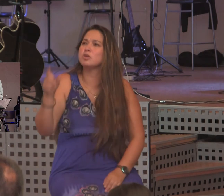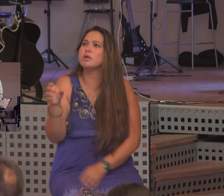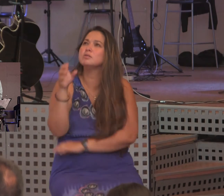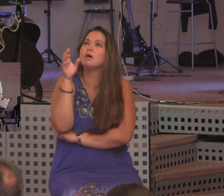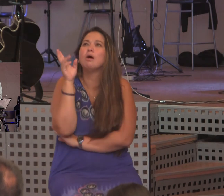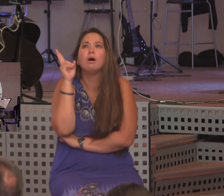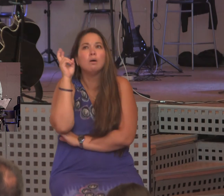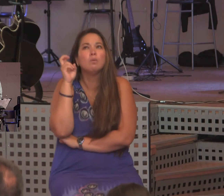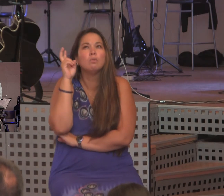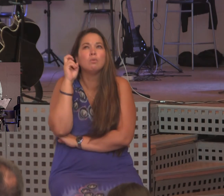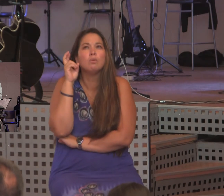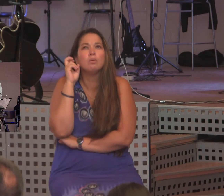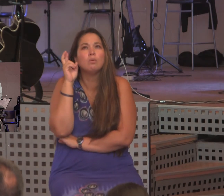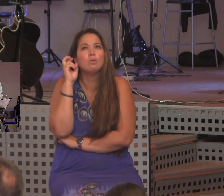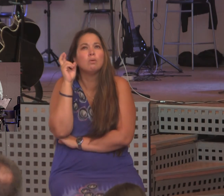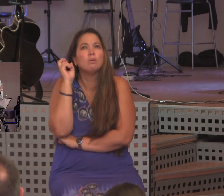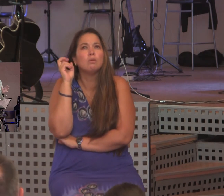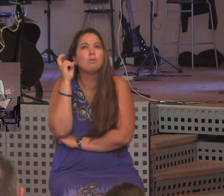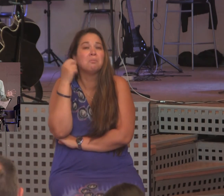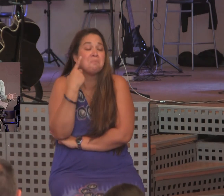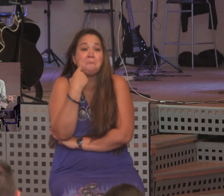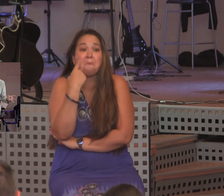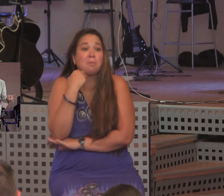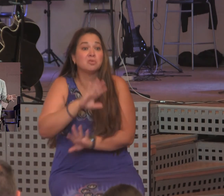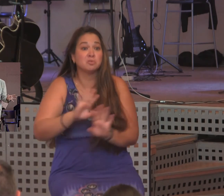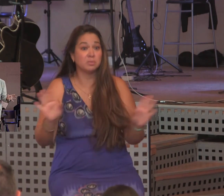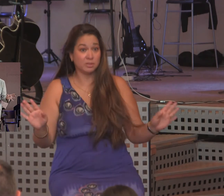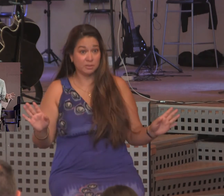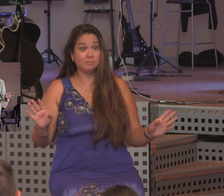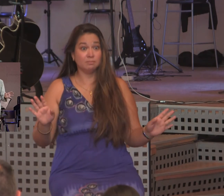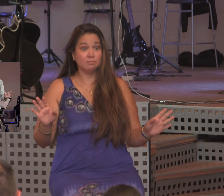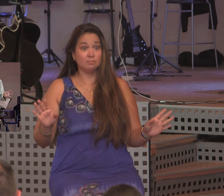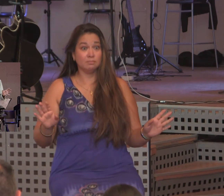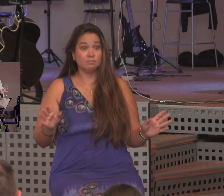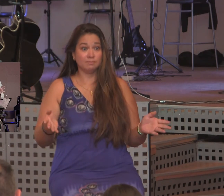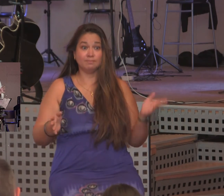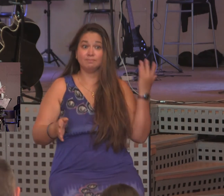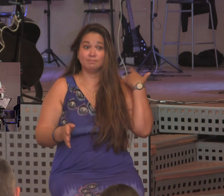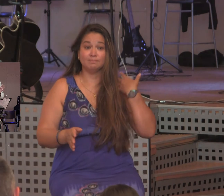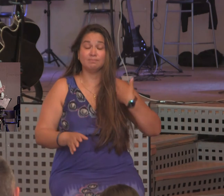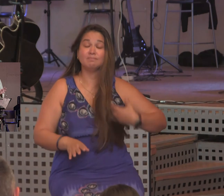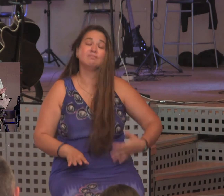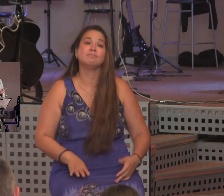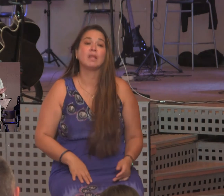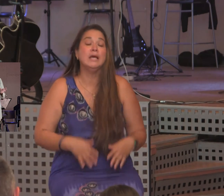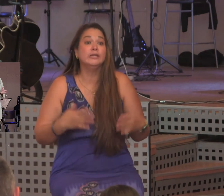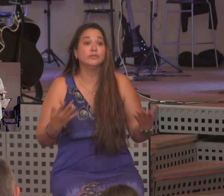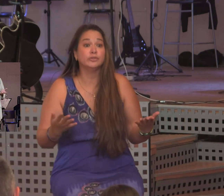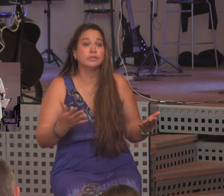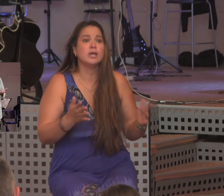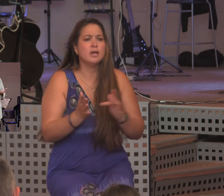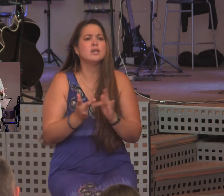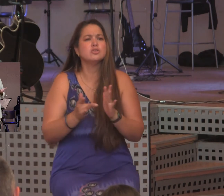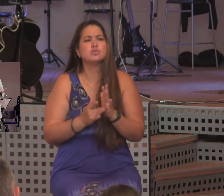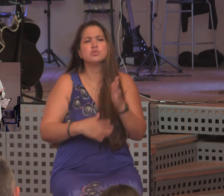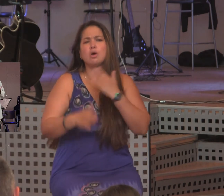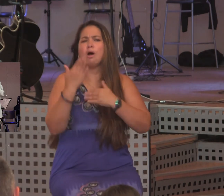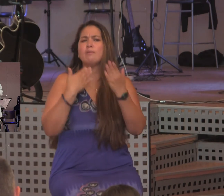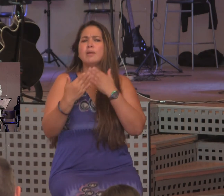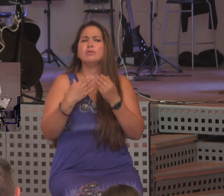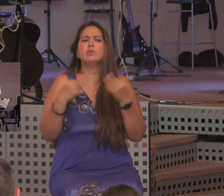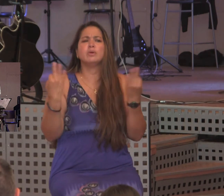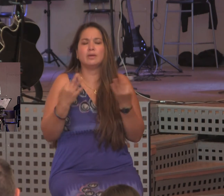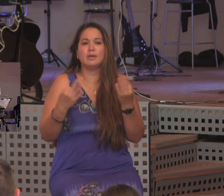acostumbrados y por eso les descoloca tantas veces. Porque Él está hablando de unas